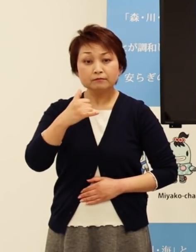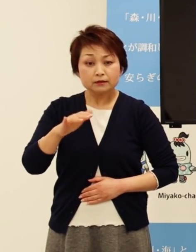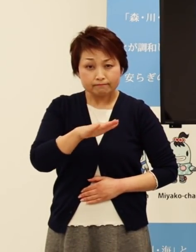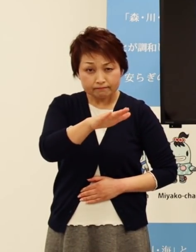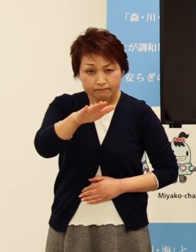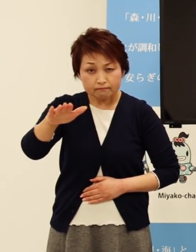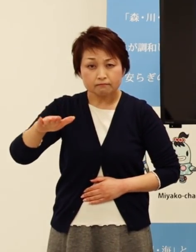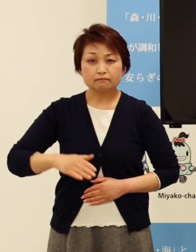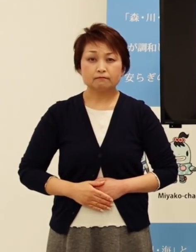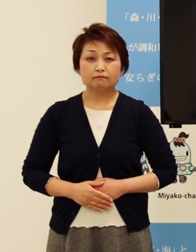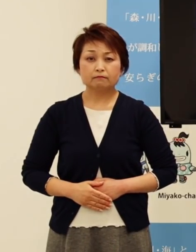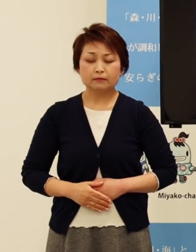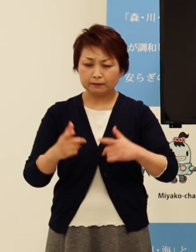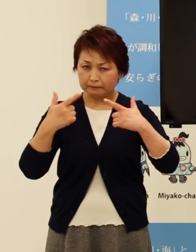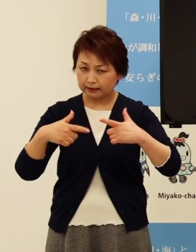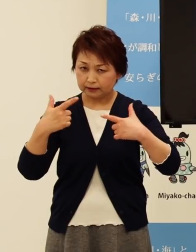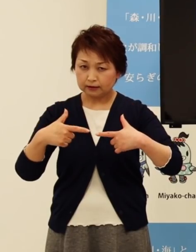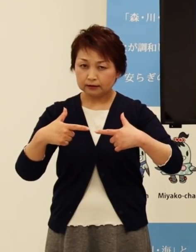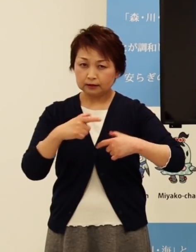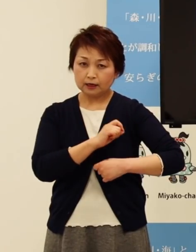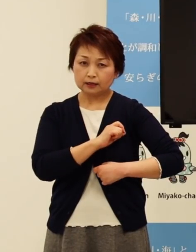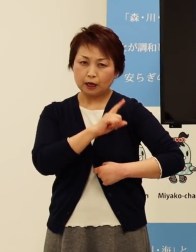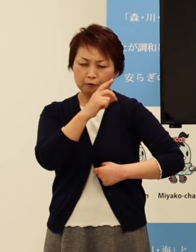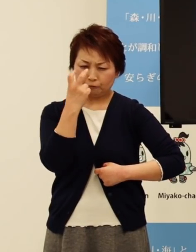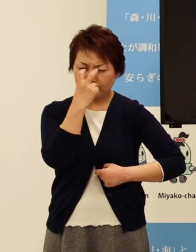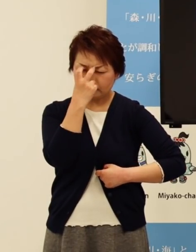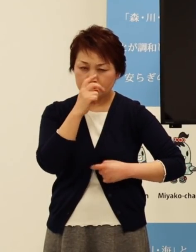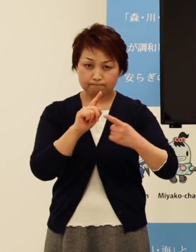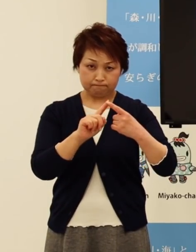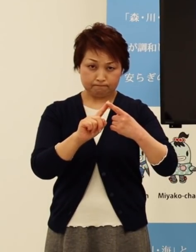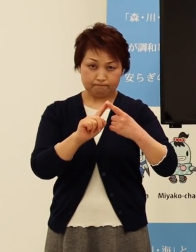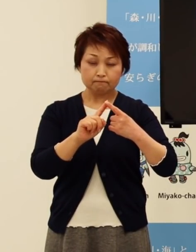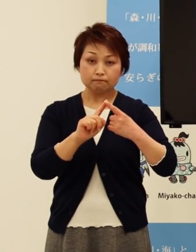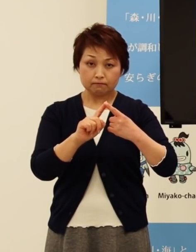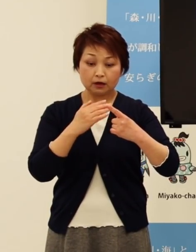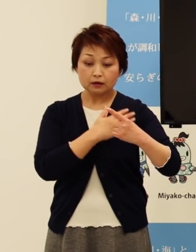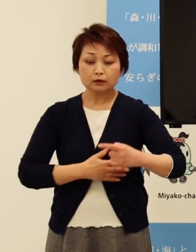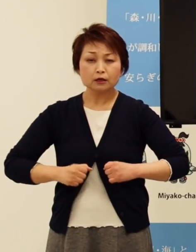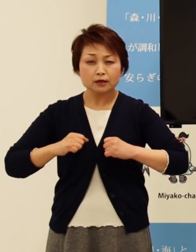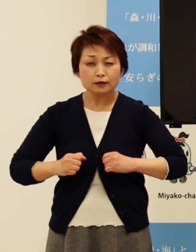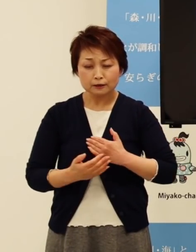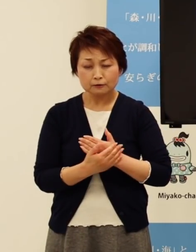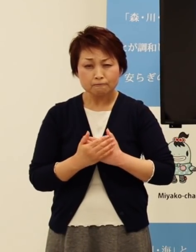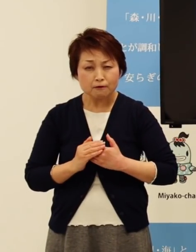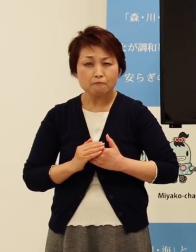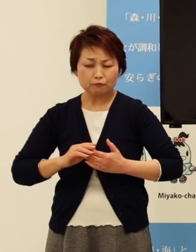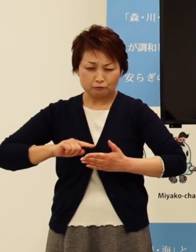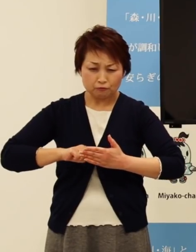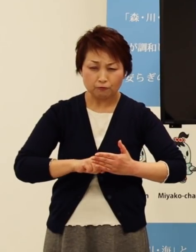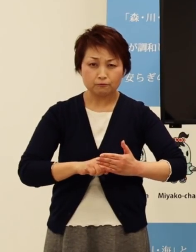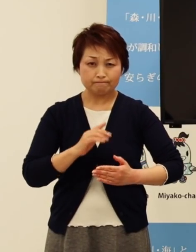様、毎日体温を測り体調管理に努めてください